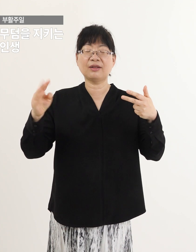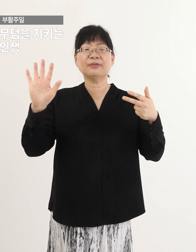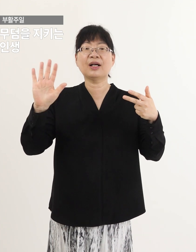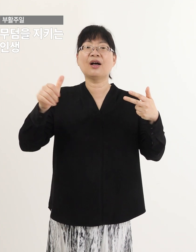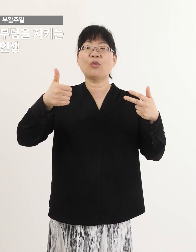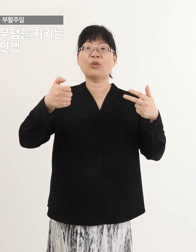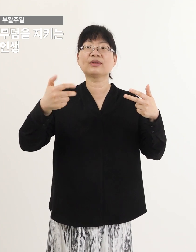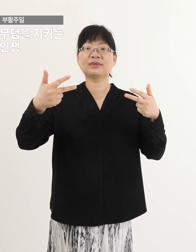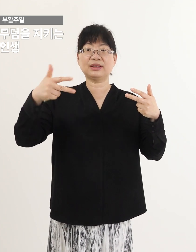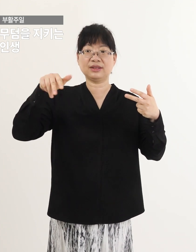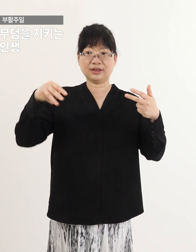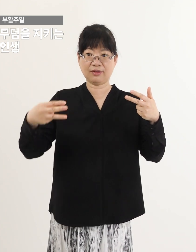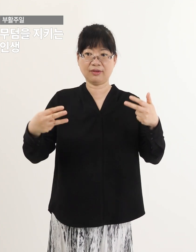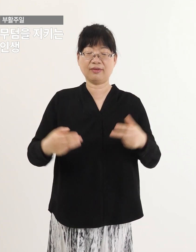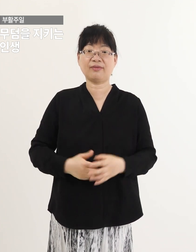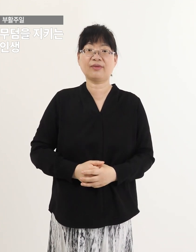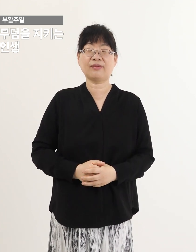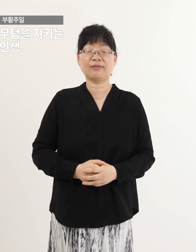57절.